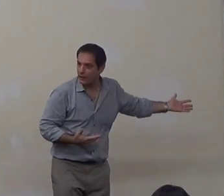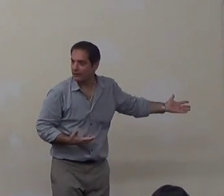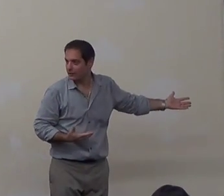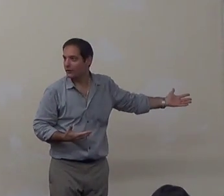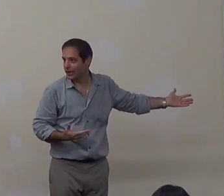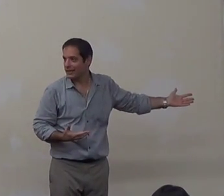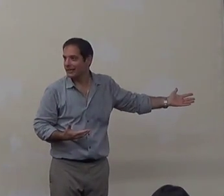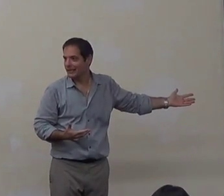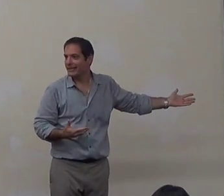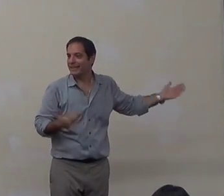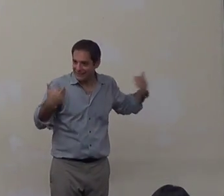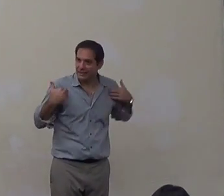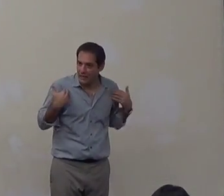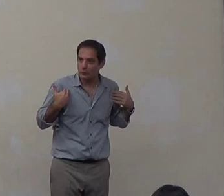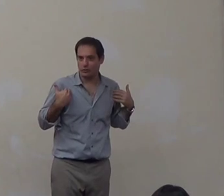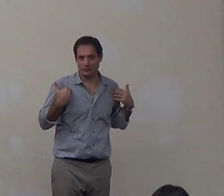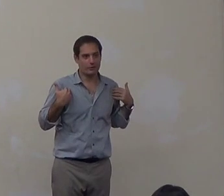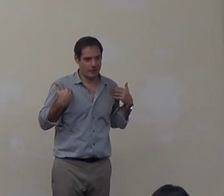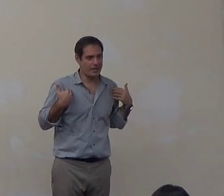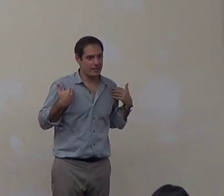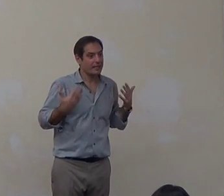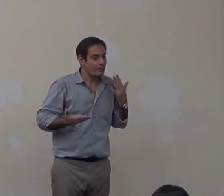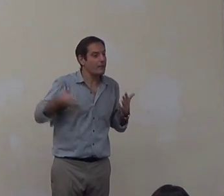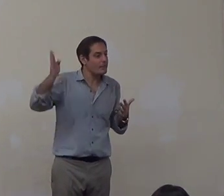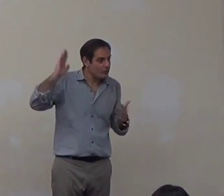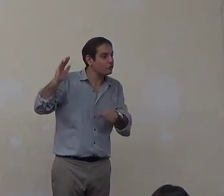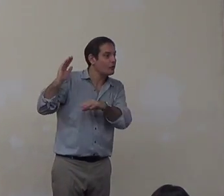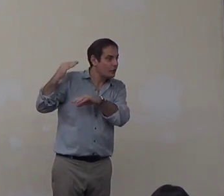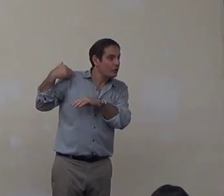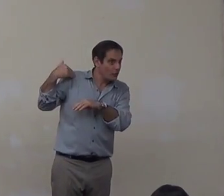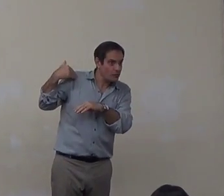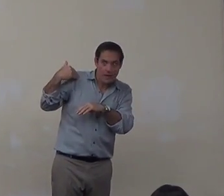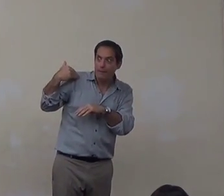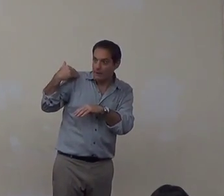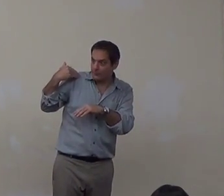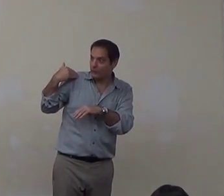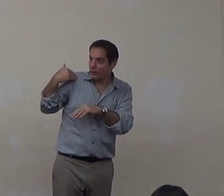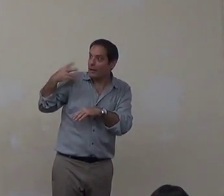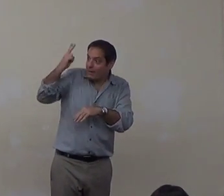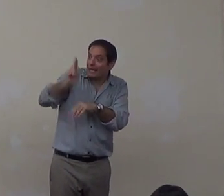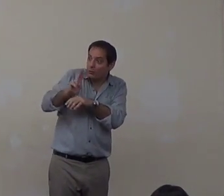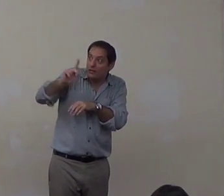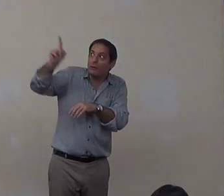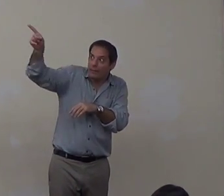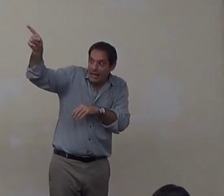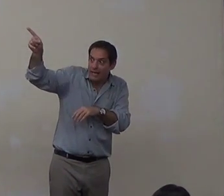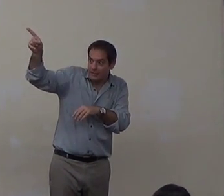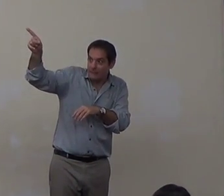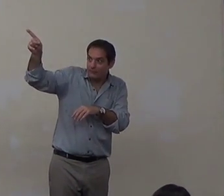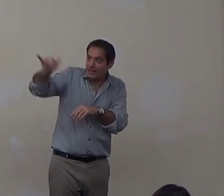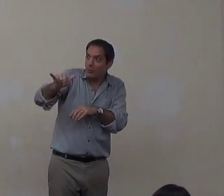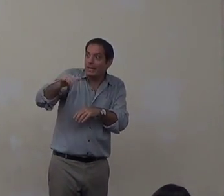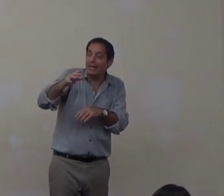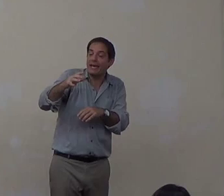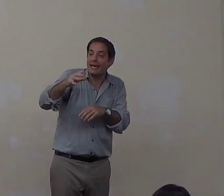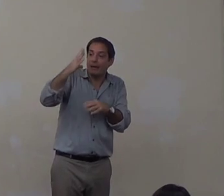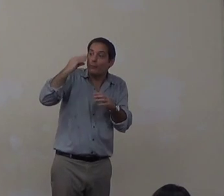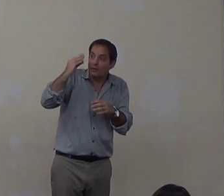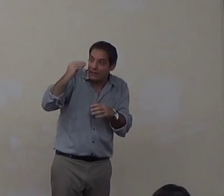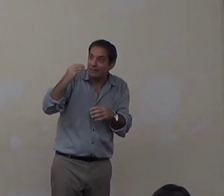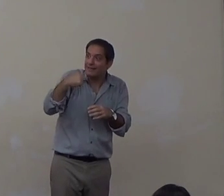Estas cosas, ¿ok? Que tenemos, ¿ok? Que maybe Dios nos llama, ¿ok? Para que lo usemos para Él. Igual